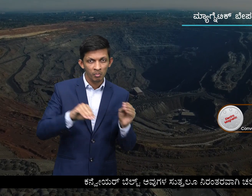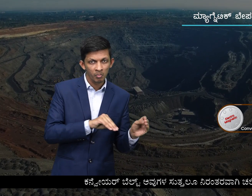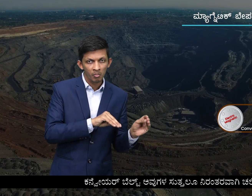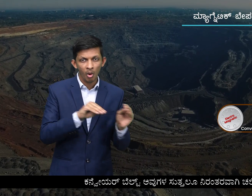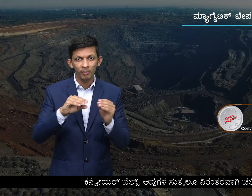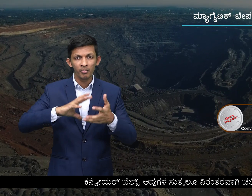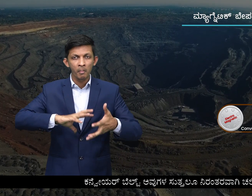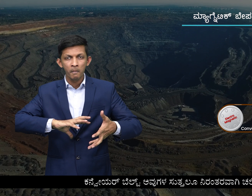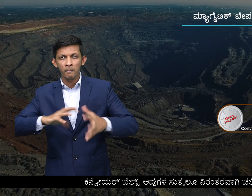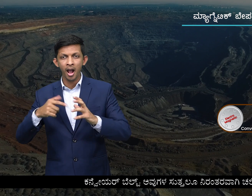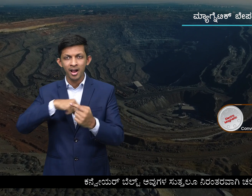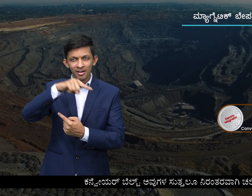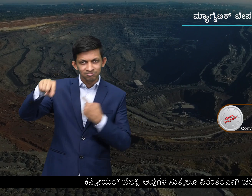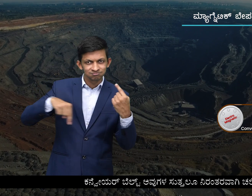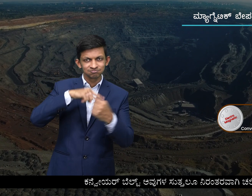ಚಲಿಸುತ್ತೆ.